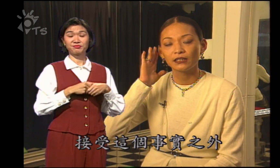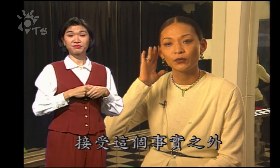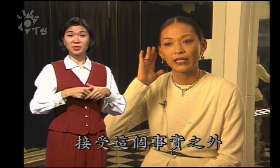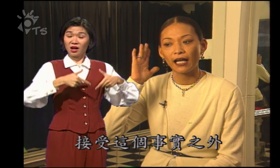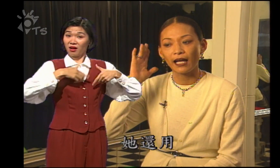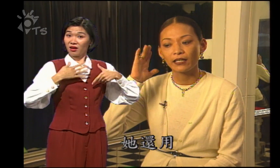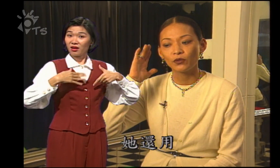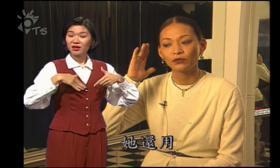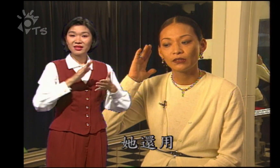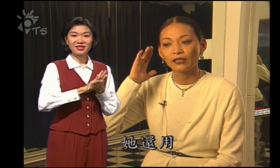之外，